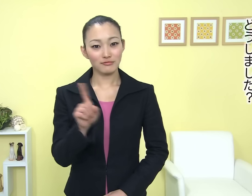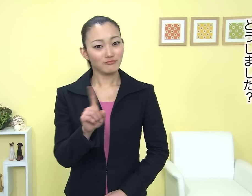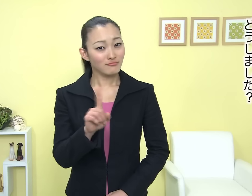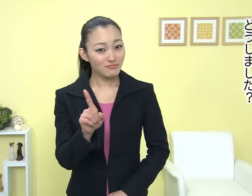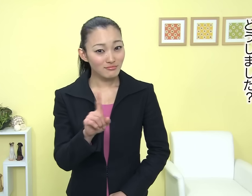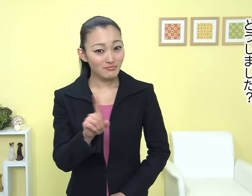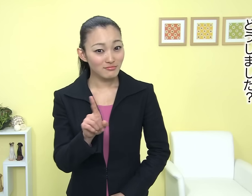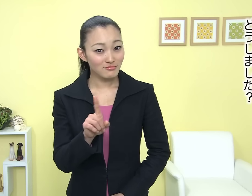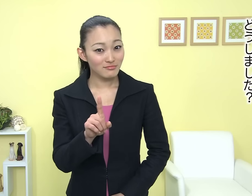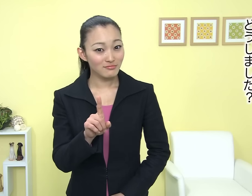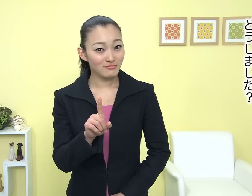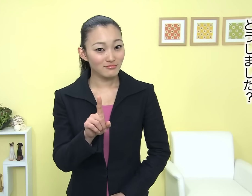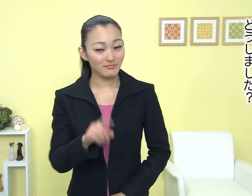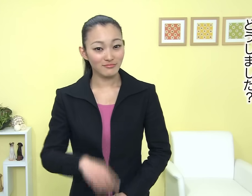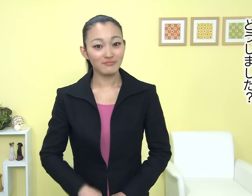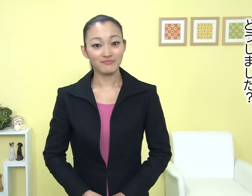どうしました？